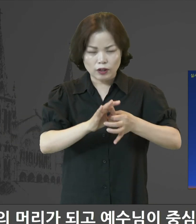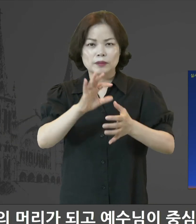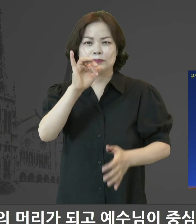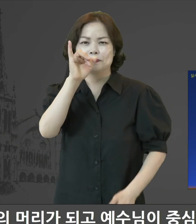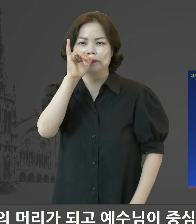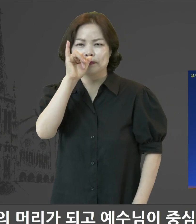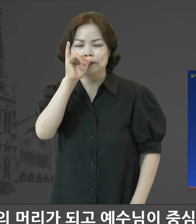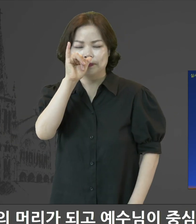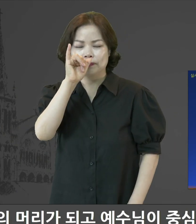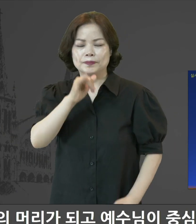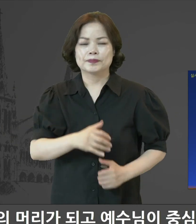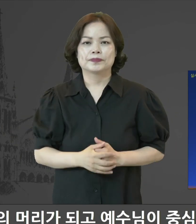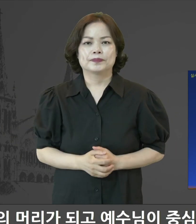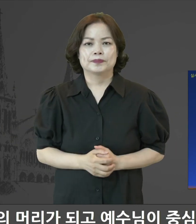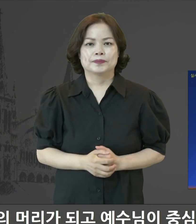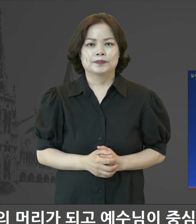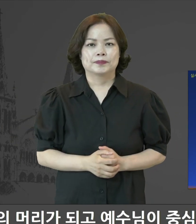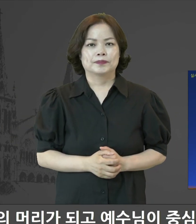연결되어지면서 세워져 나갑니다.